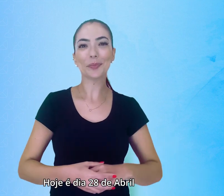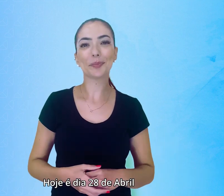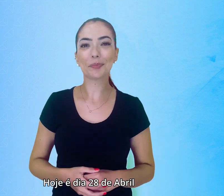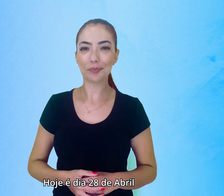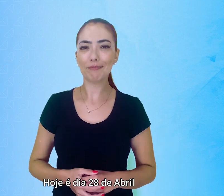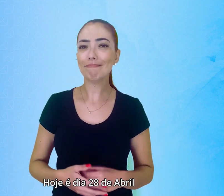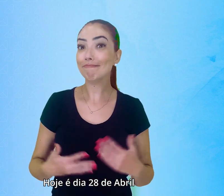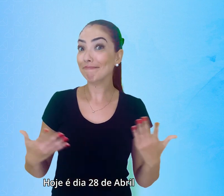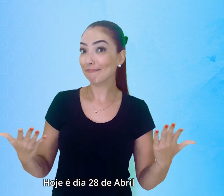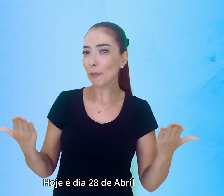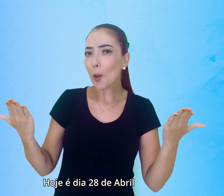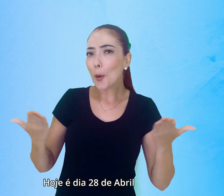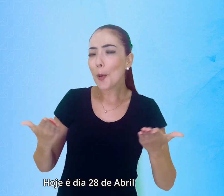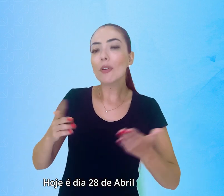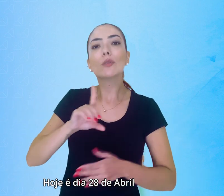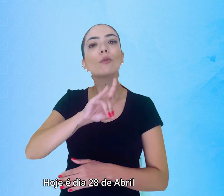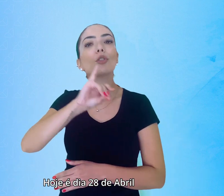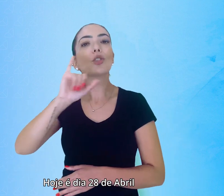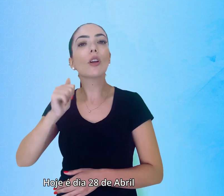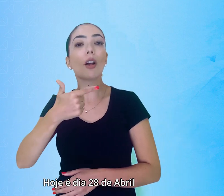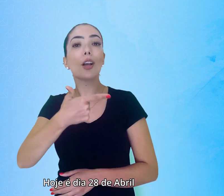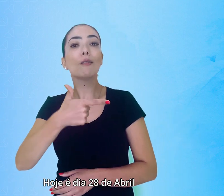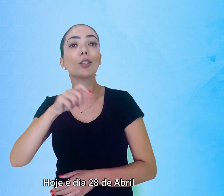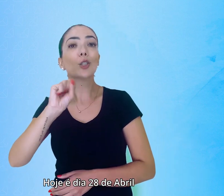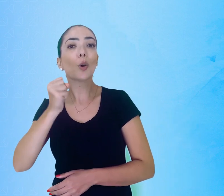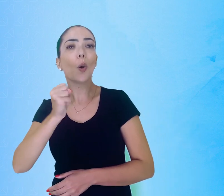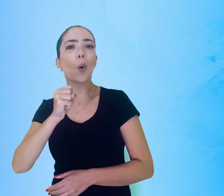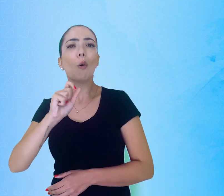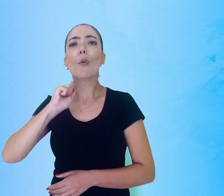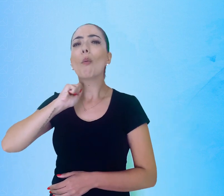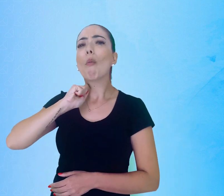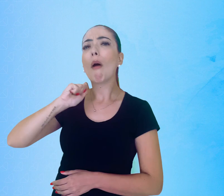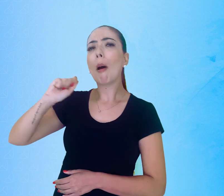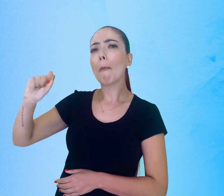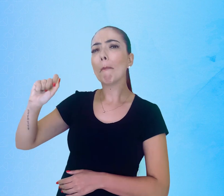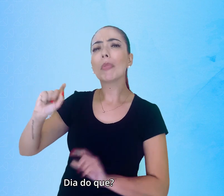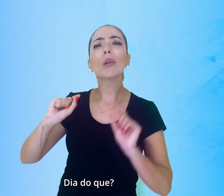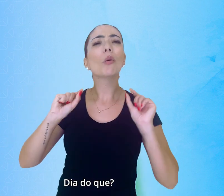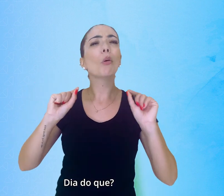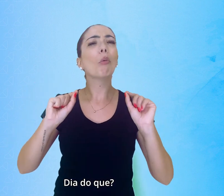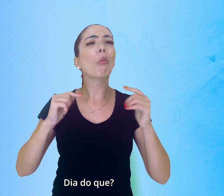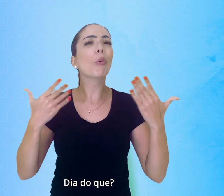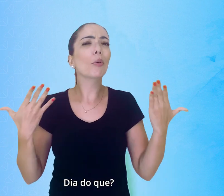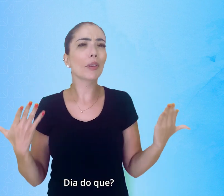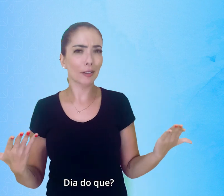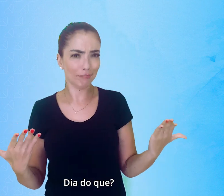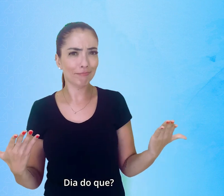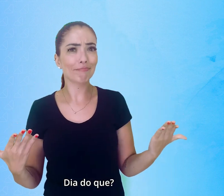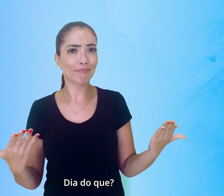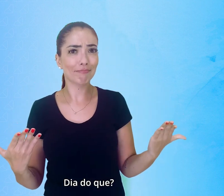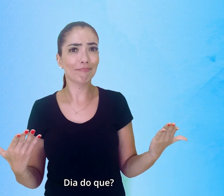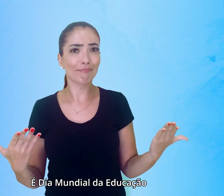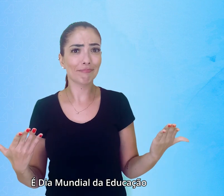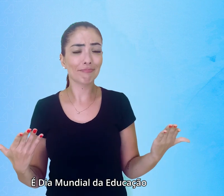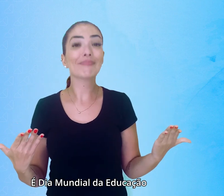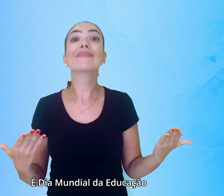Hoje é dia 28 de abril. Dia do quê? É dia